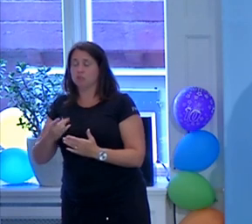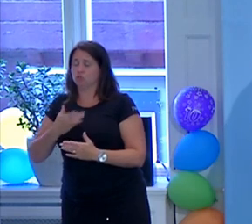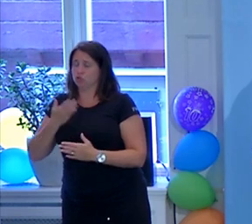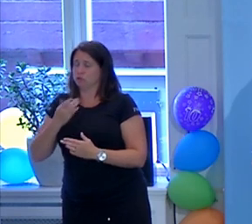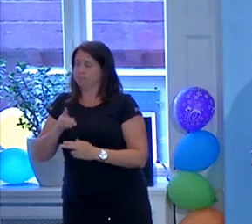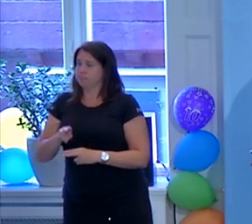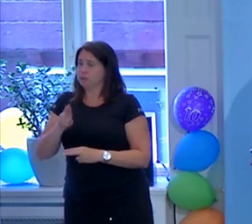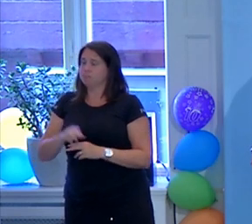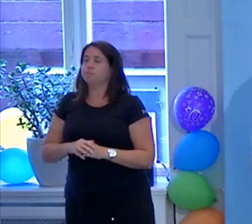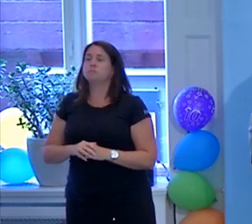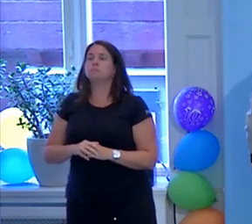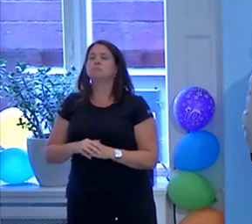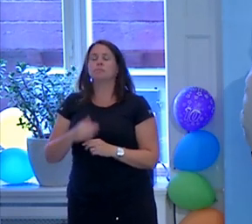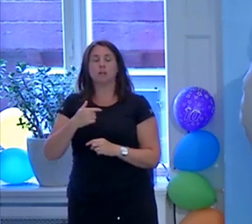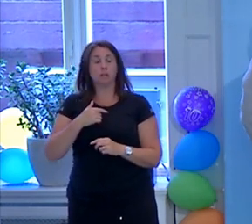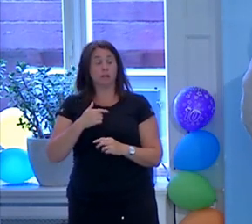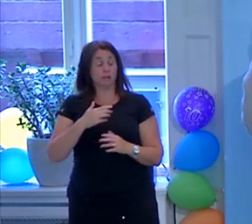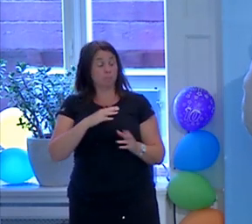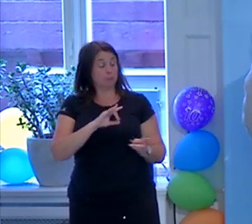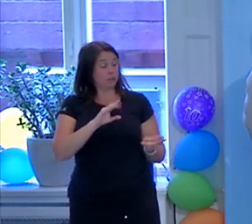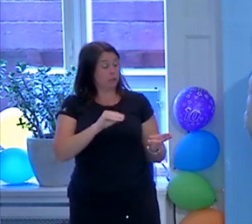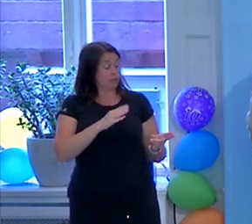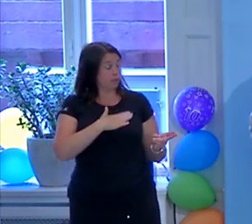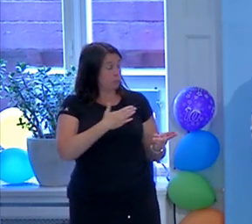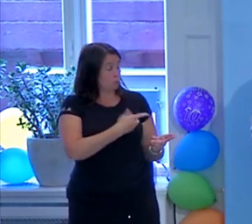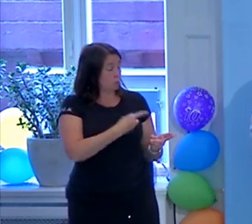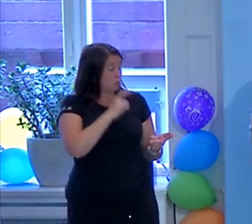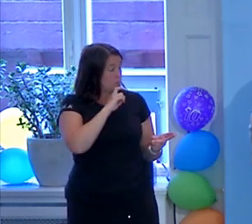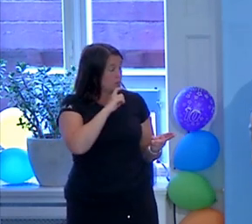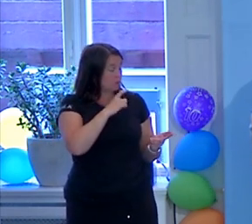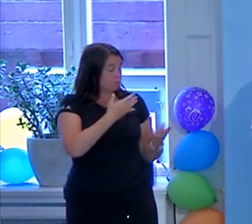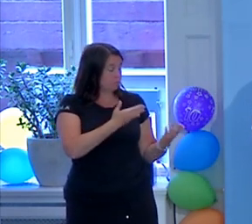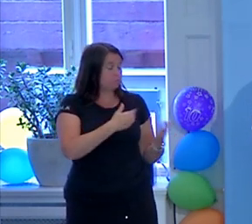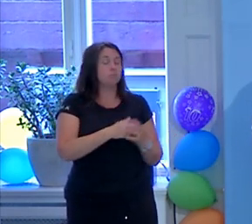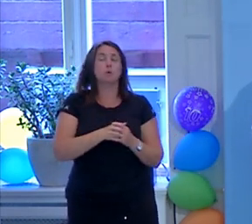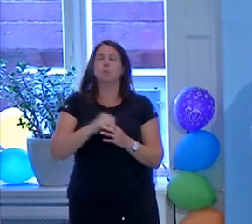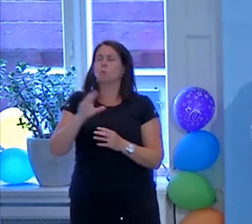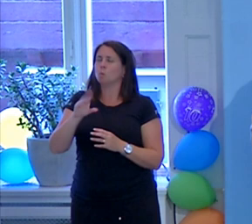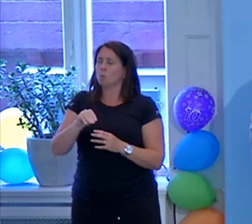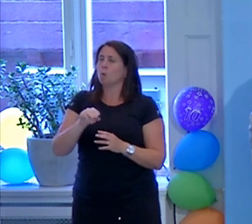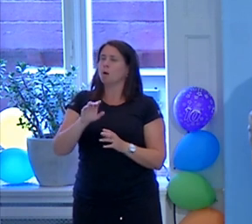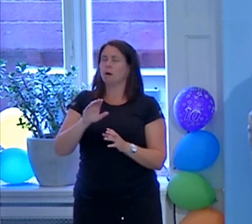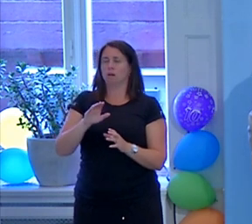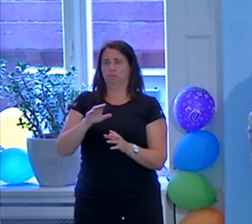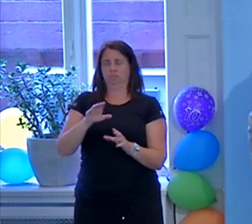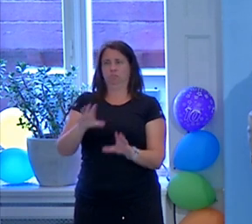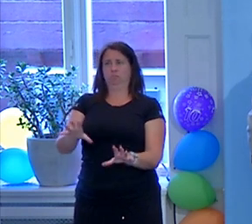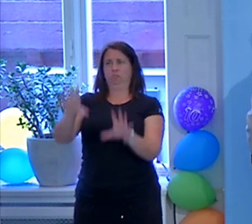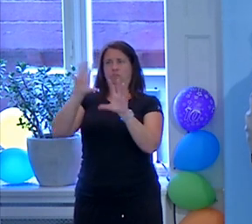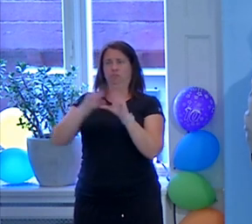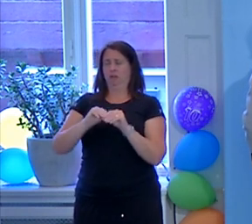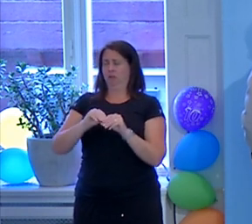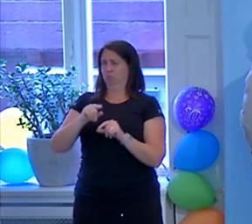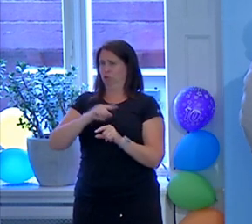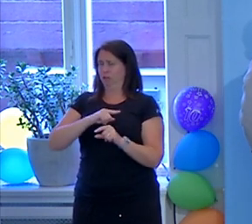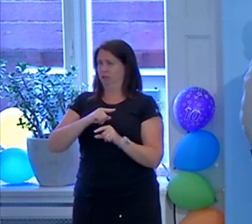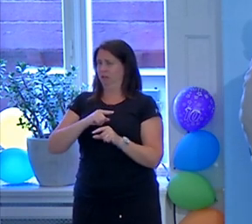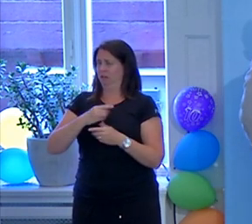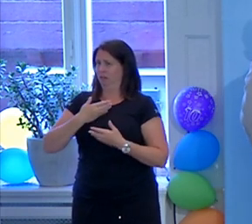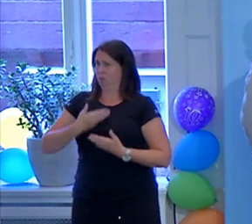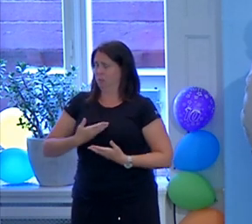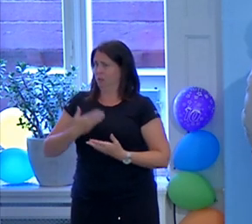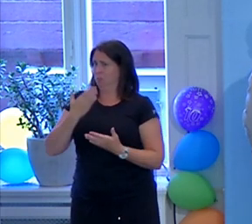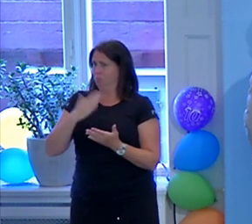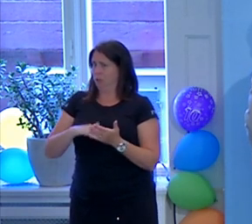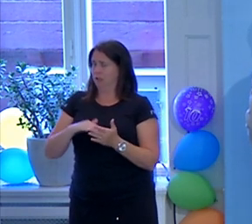Maria, vill du reflektera tillbaka på frågan? Nej, men det målar ju verkligen en väldigt deprimerande bild av Sverige som väl